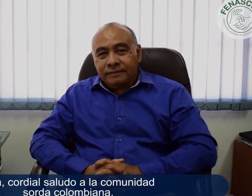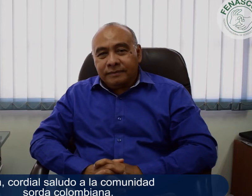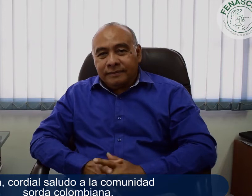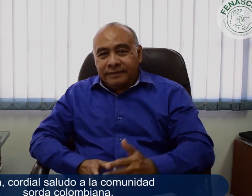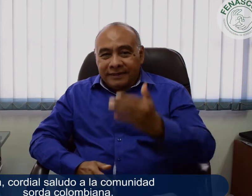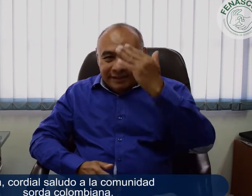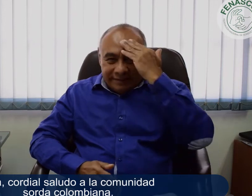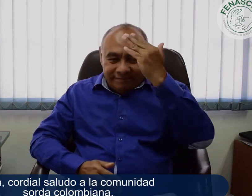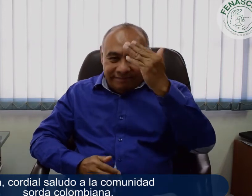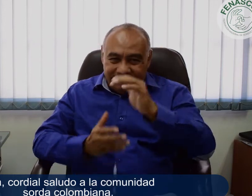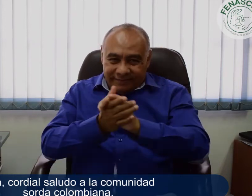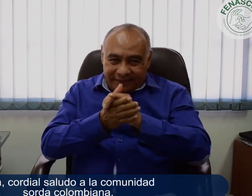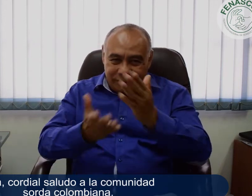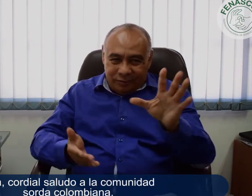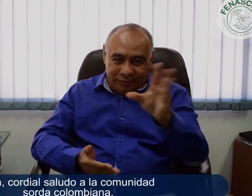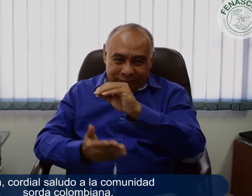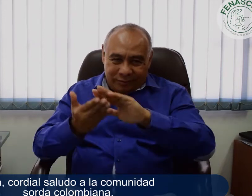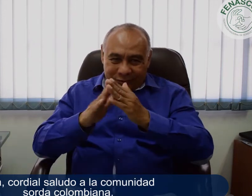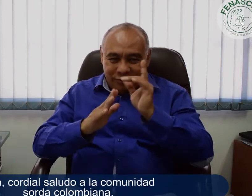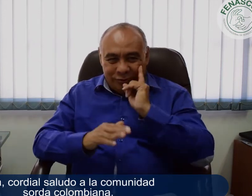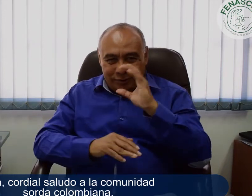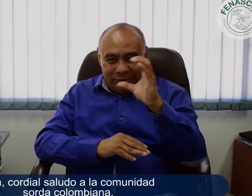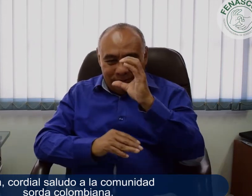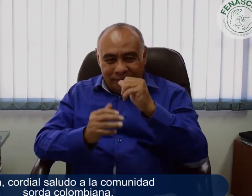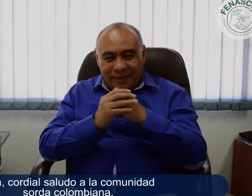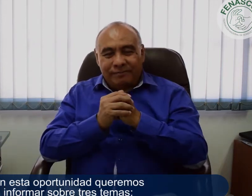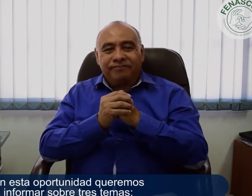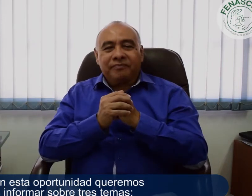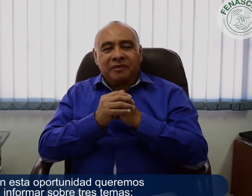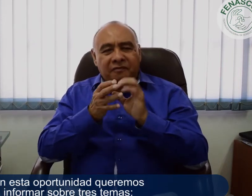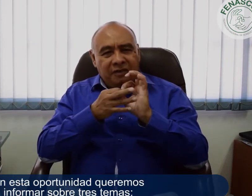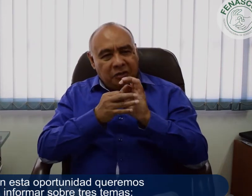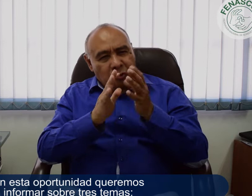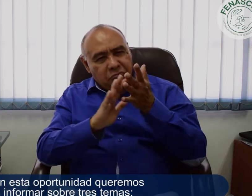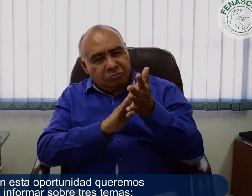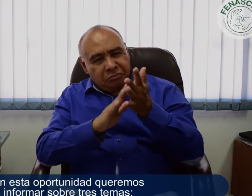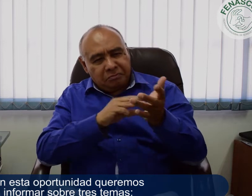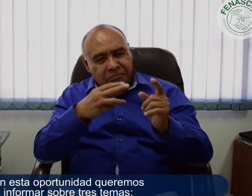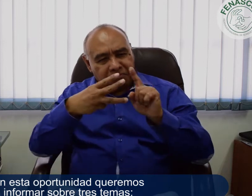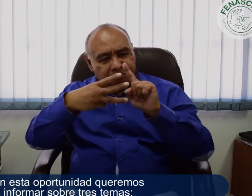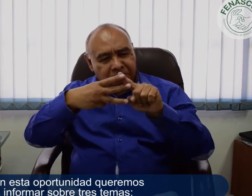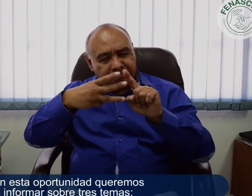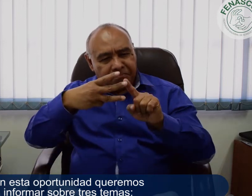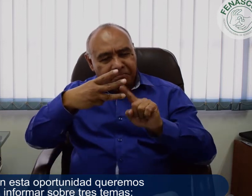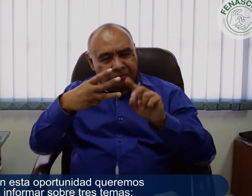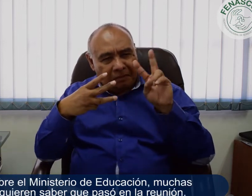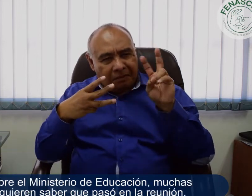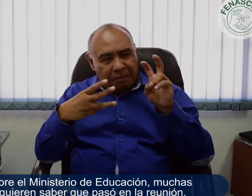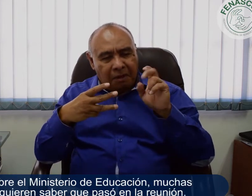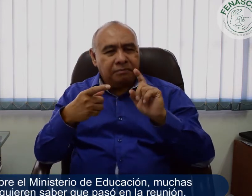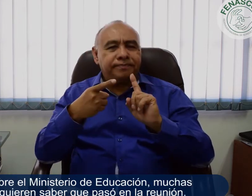Hola, cordial saludo a la comunidad sorda colombiana. En esta oportunidad queremos informar sobre tres temas. Primero, sobre el